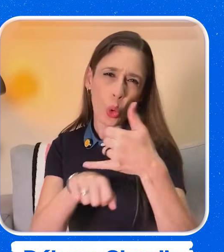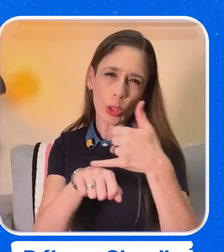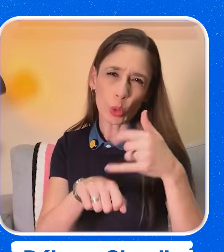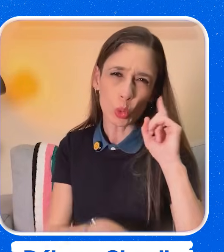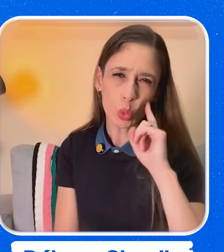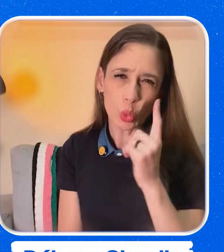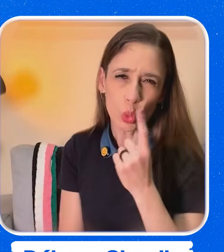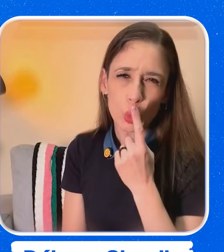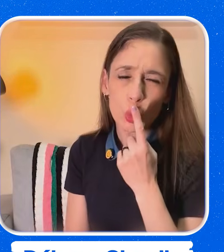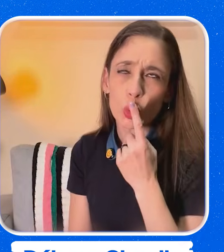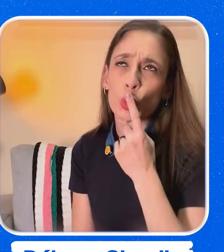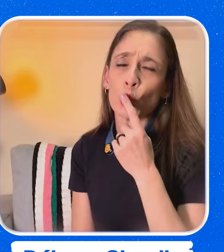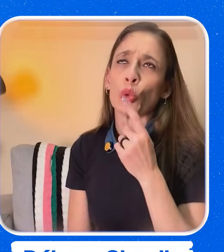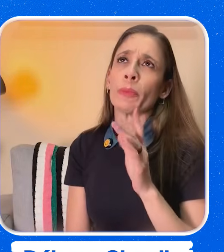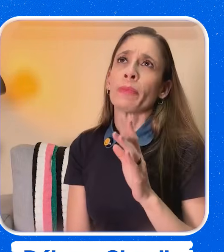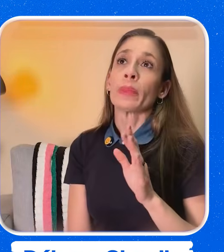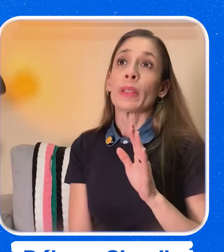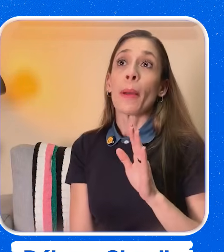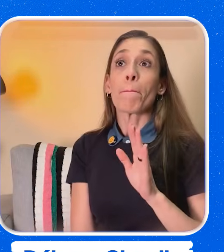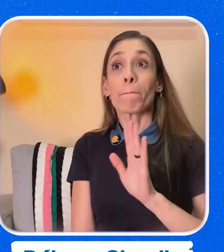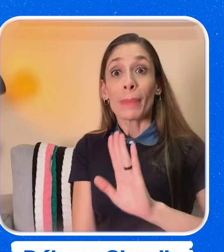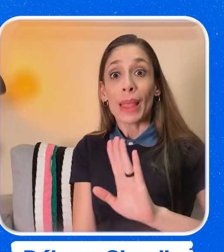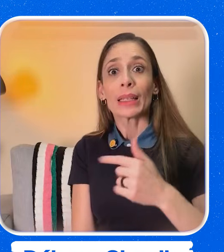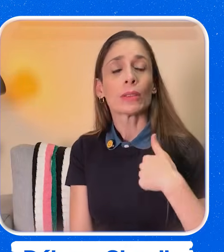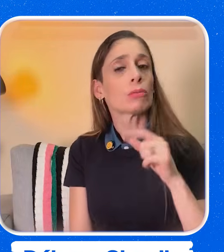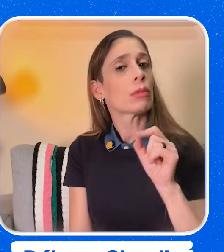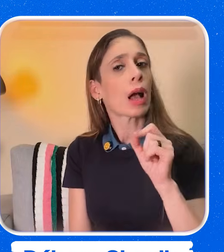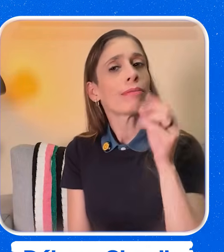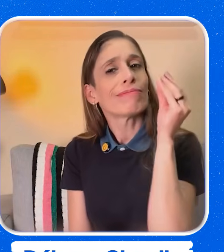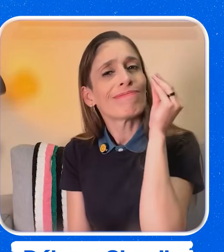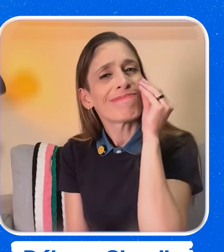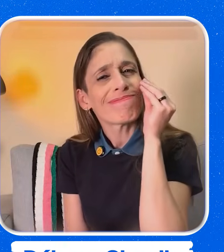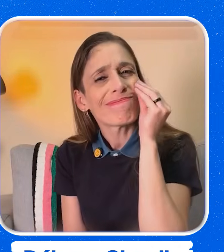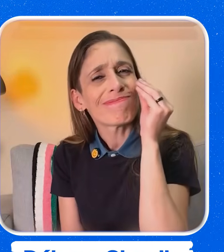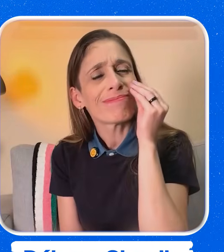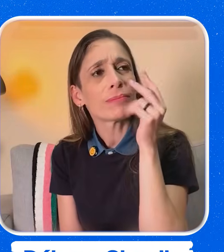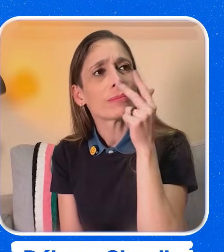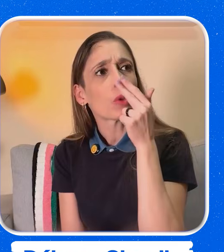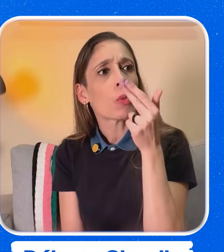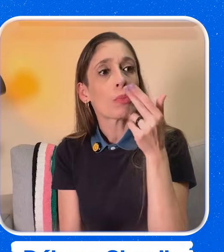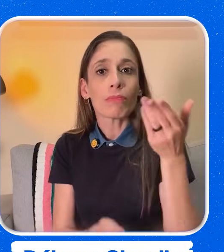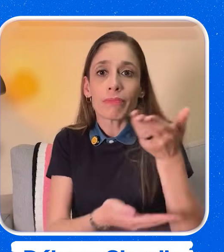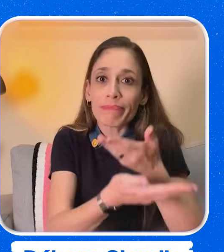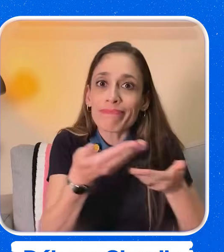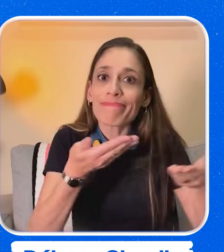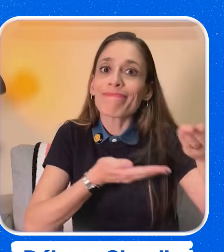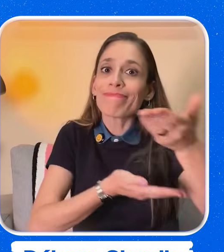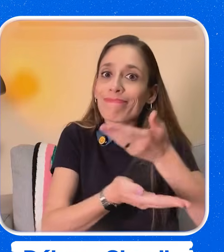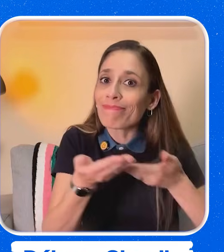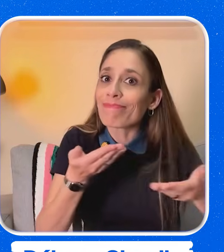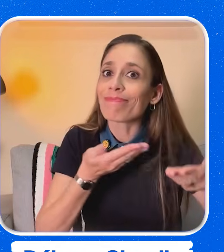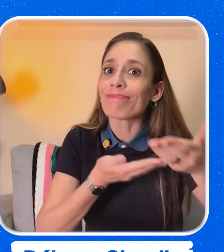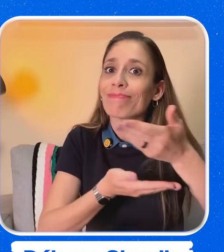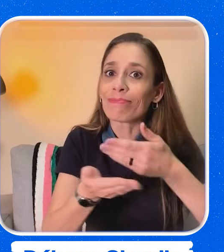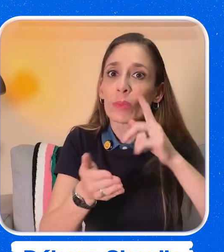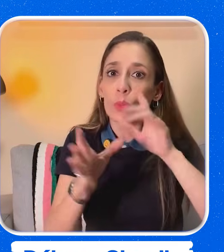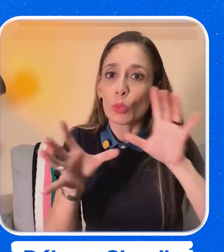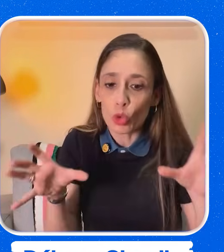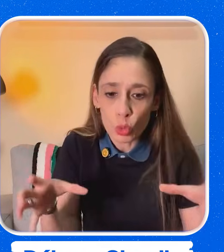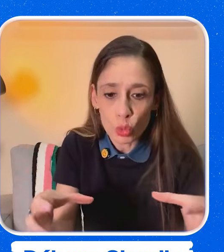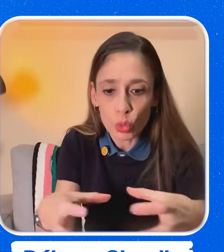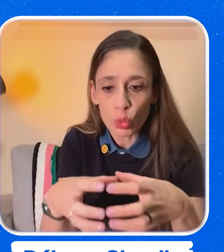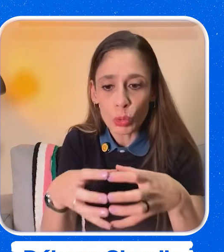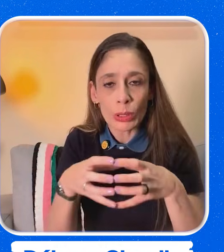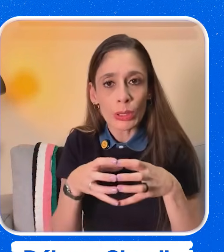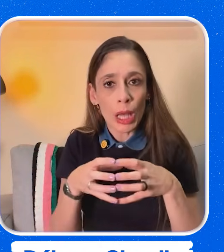profissão. Então eu estou tentando fazer isso, né, juntar esses profissionais surdos para